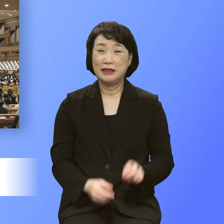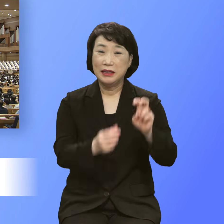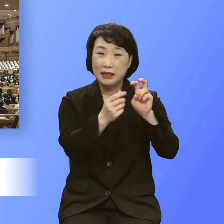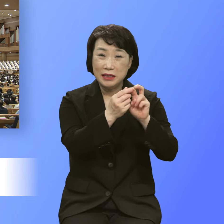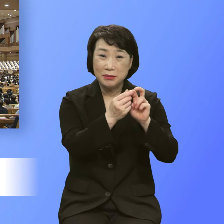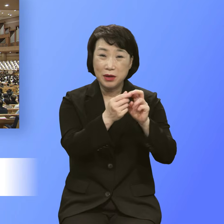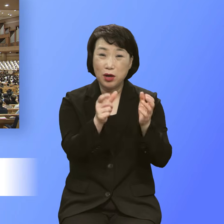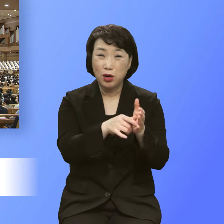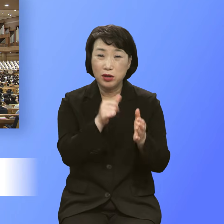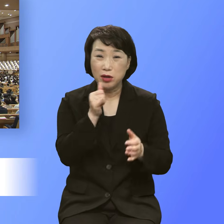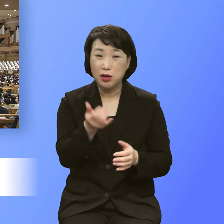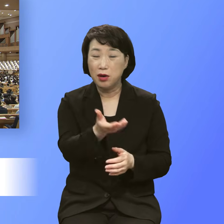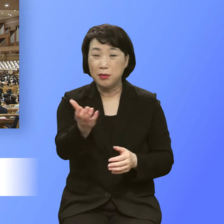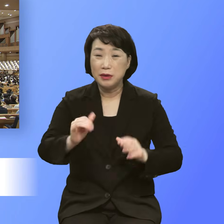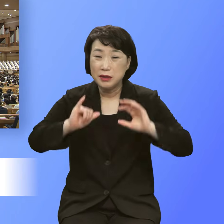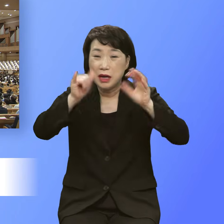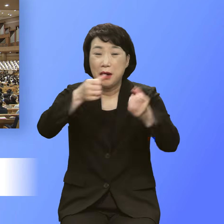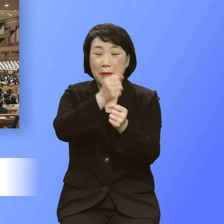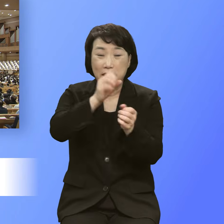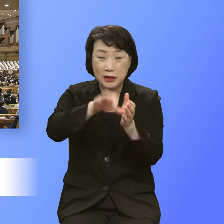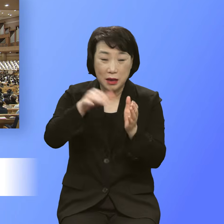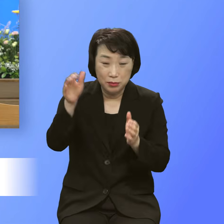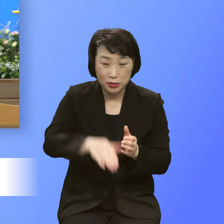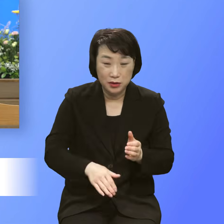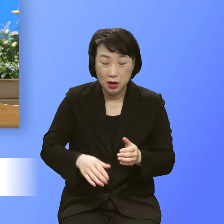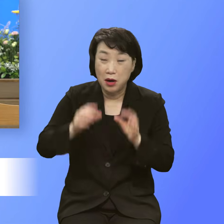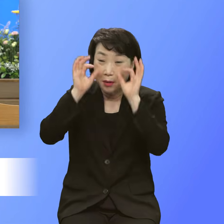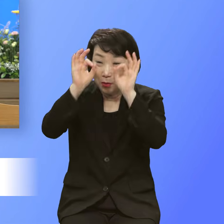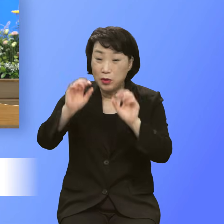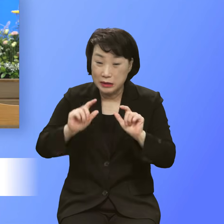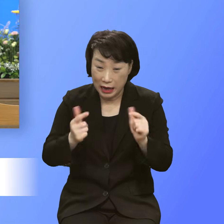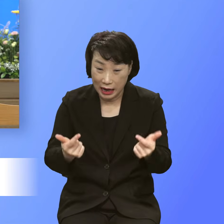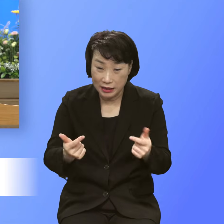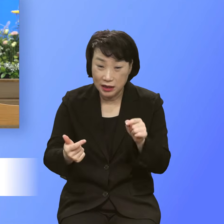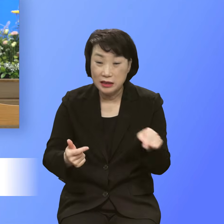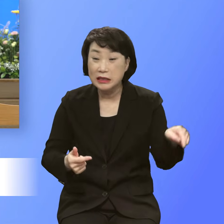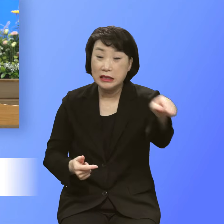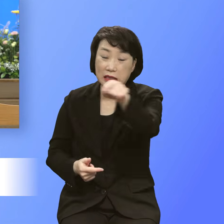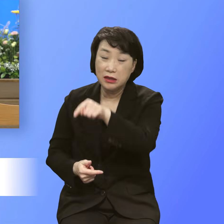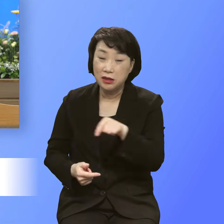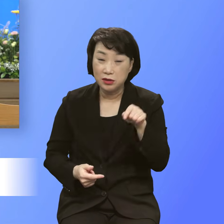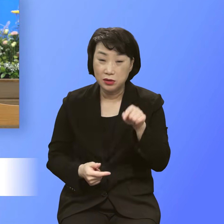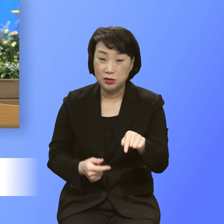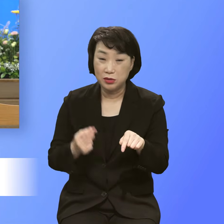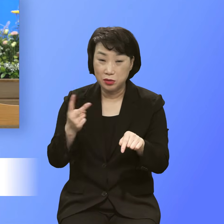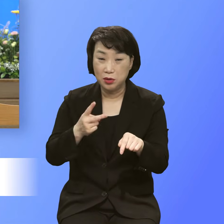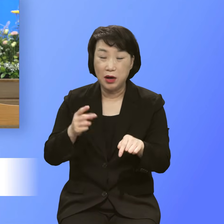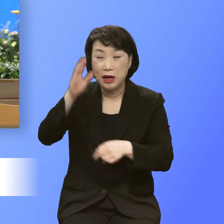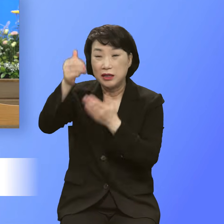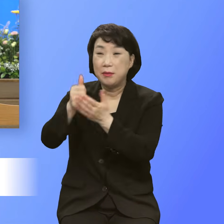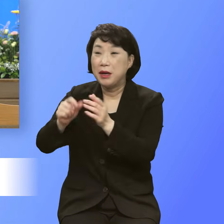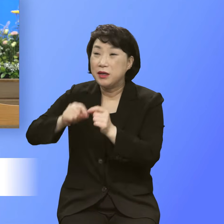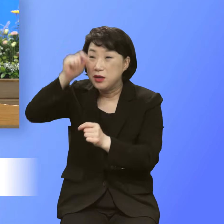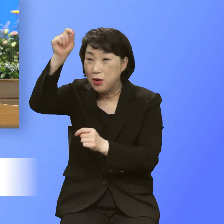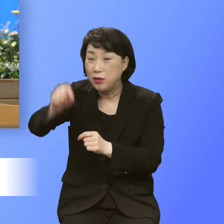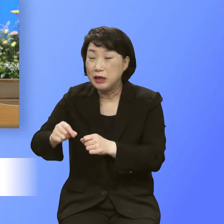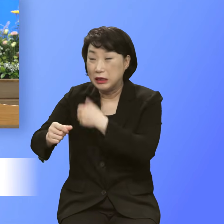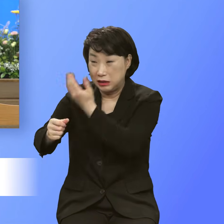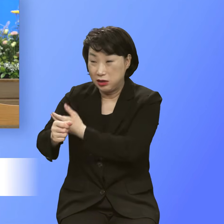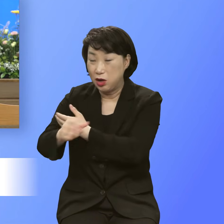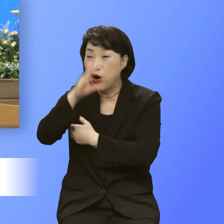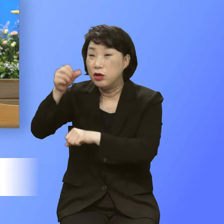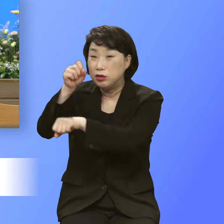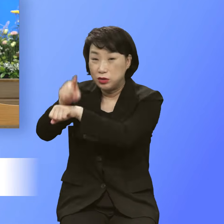20절에 창세로부터 그 보이지 아니하는 것들, 또 그의 영원하신